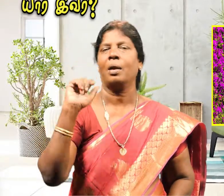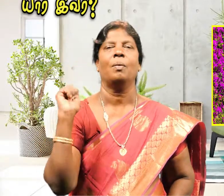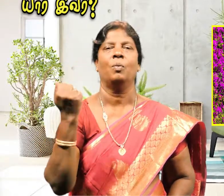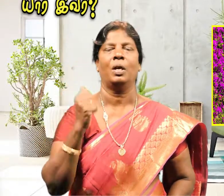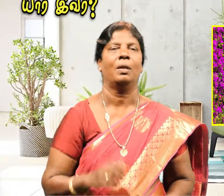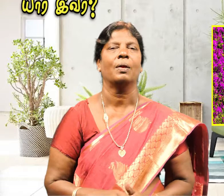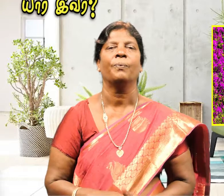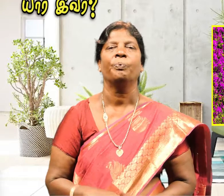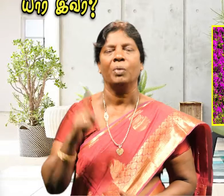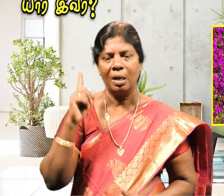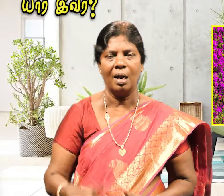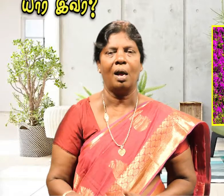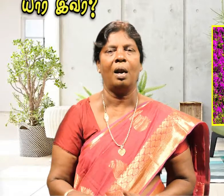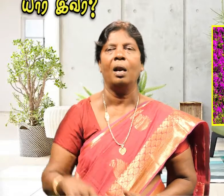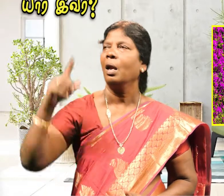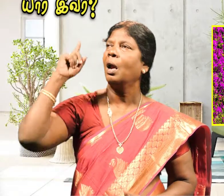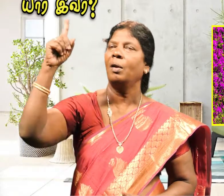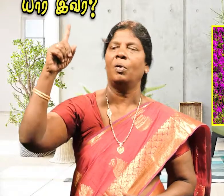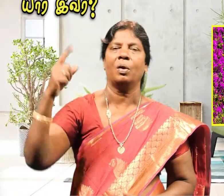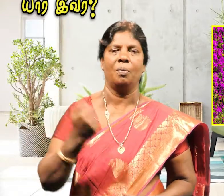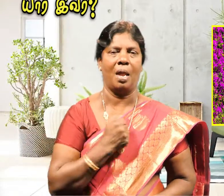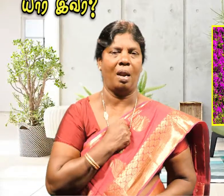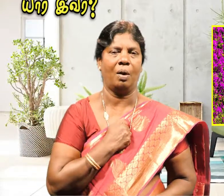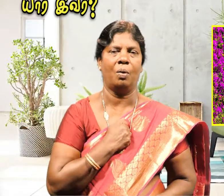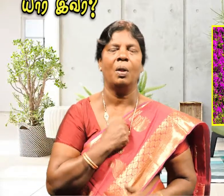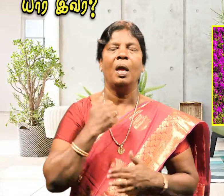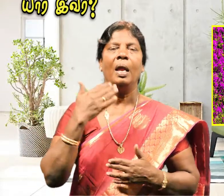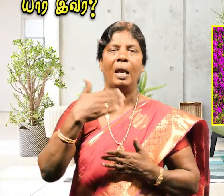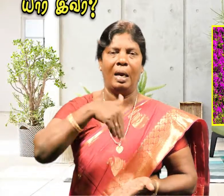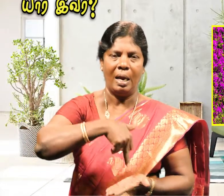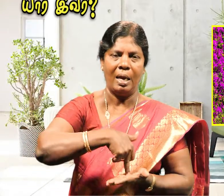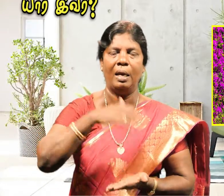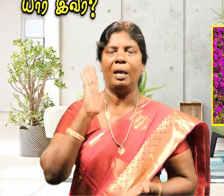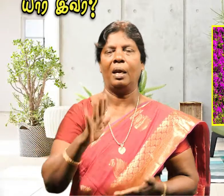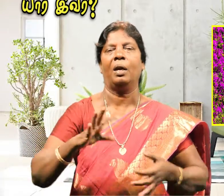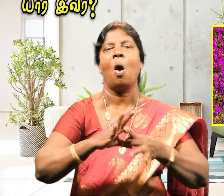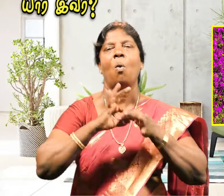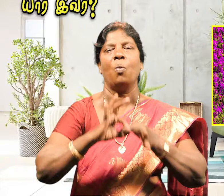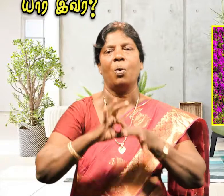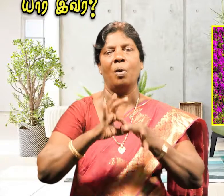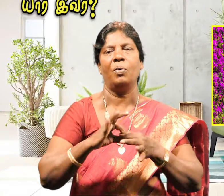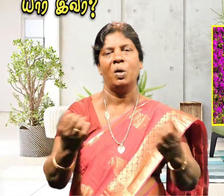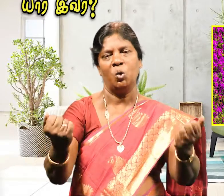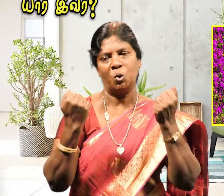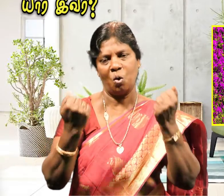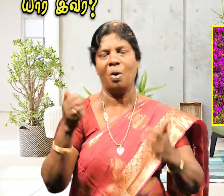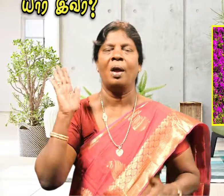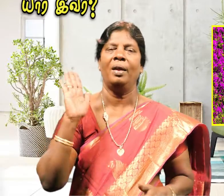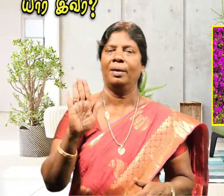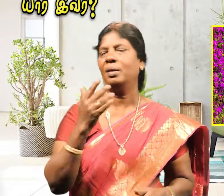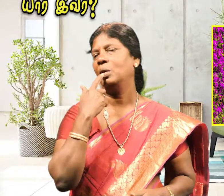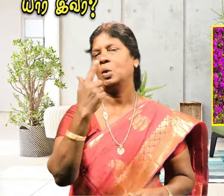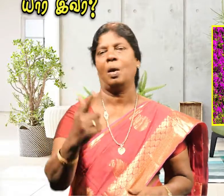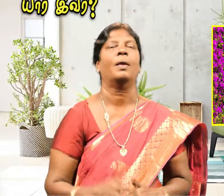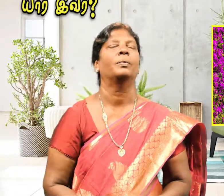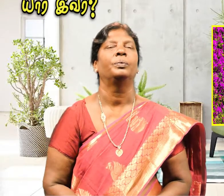பார்க்க முடிகிறது. இதனால் கடவுளுக்கும் எனக்கும் இடையில் இருக்கிற உறவுகள் வலுவடைகிறது என்று